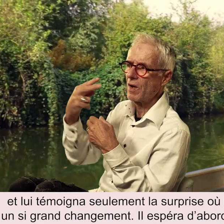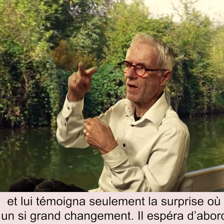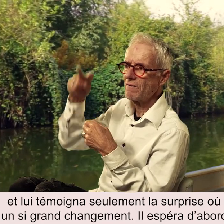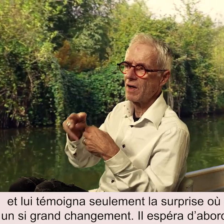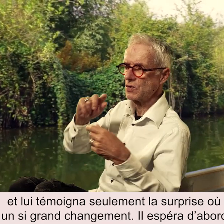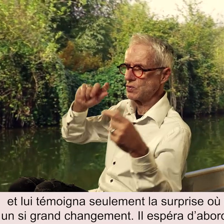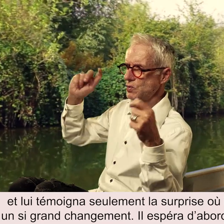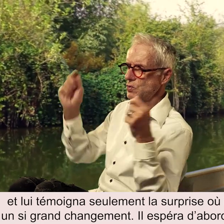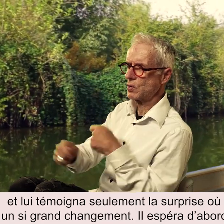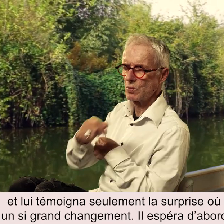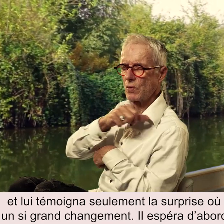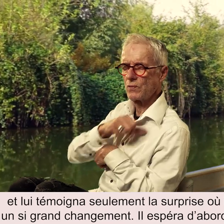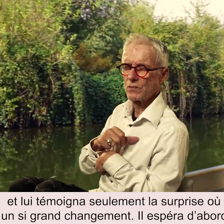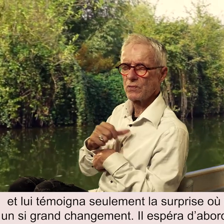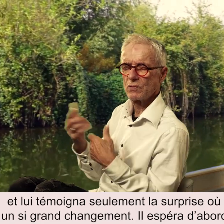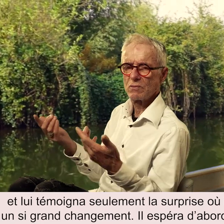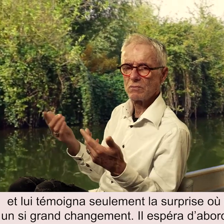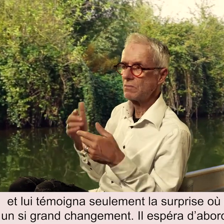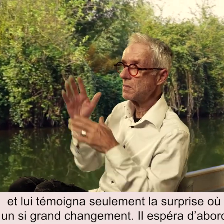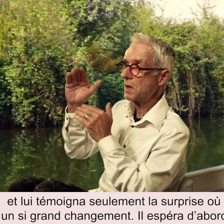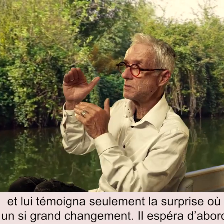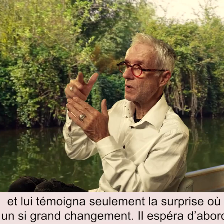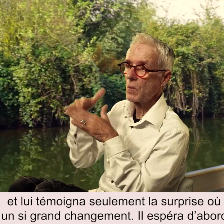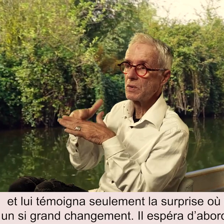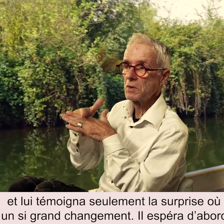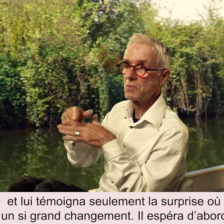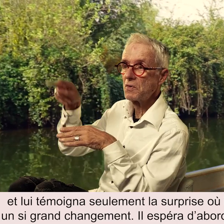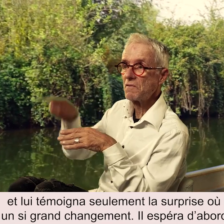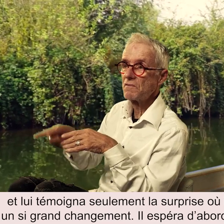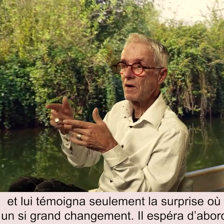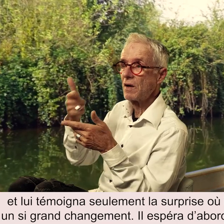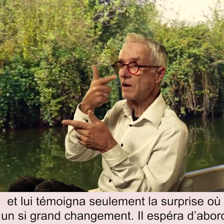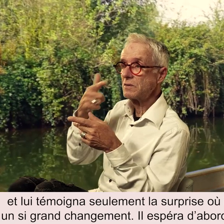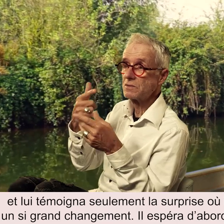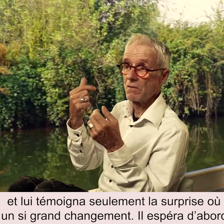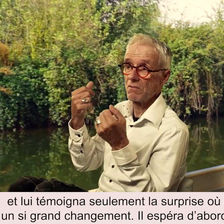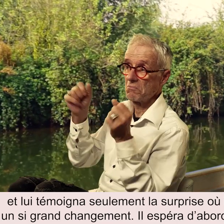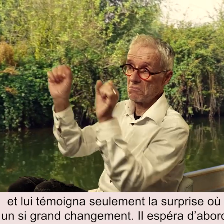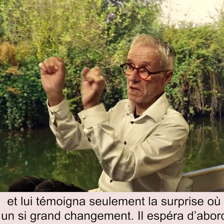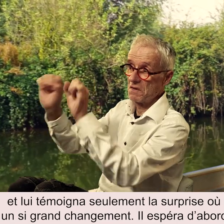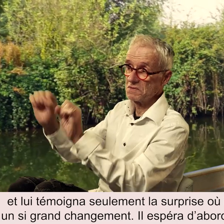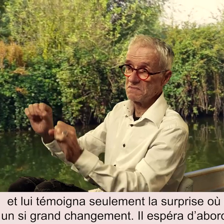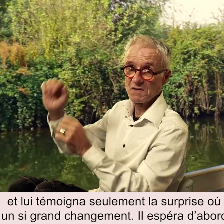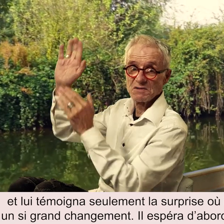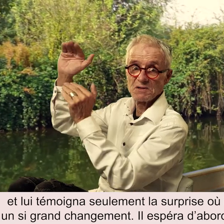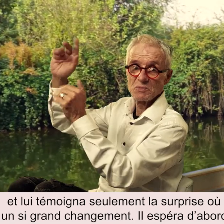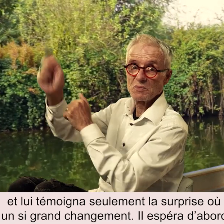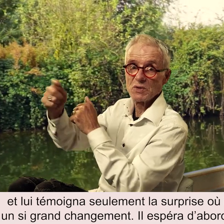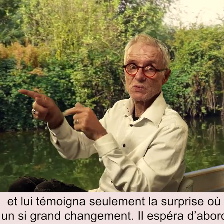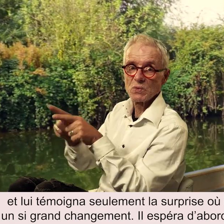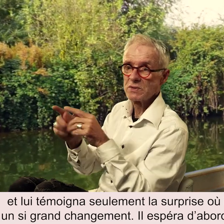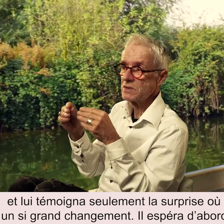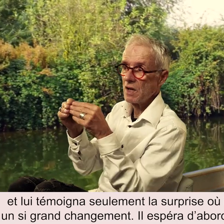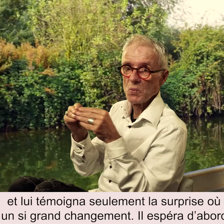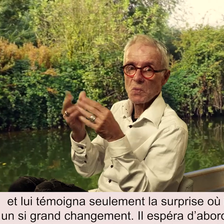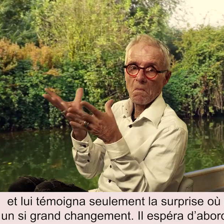grand changement. Il espéra d'abord que ce changement, qui lui ôtait toute espérance, lui ôterait infailliblement son